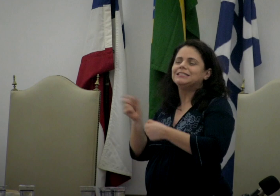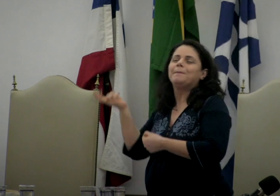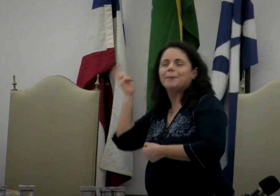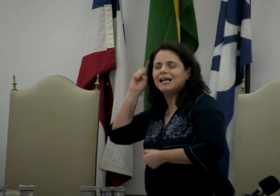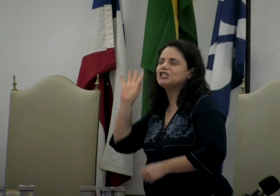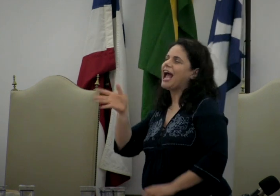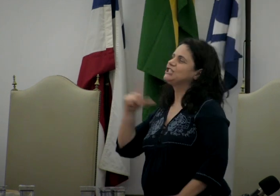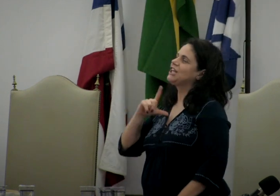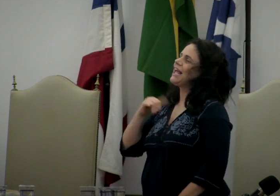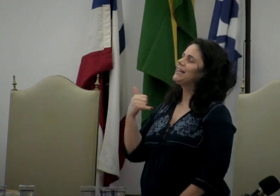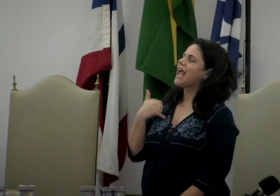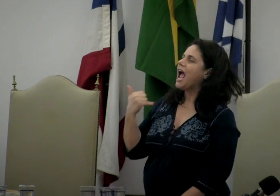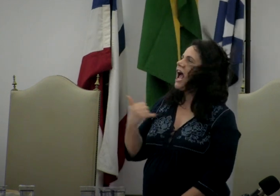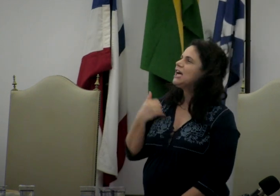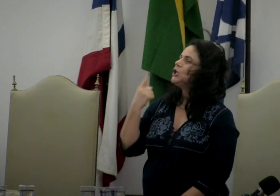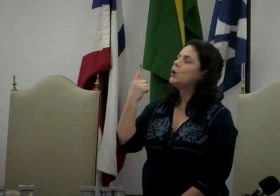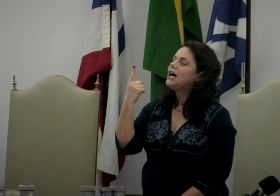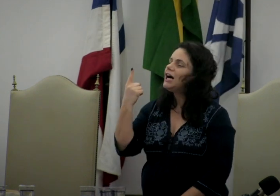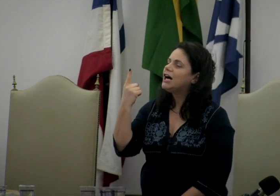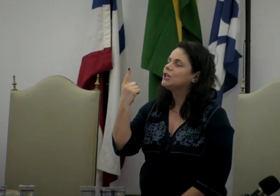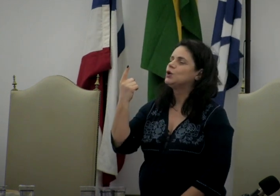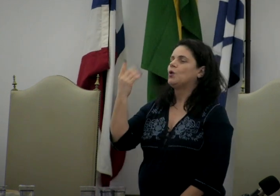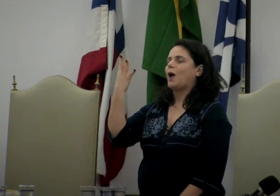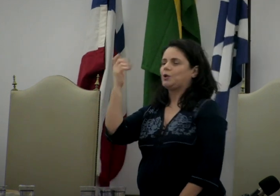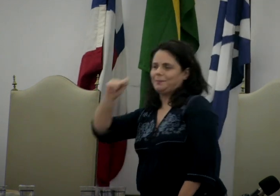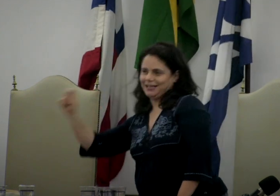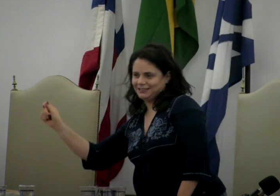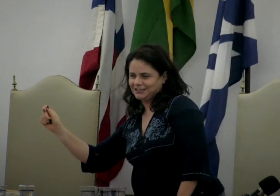Porque o menino, ele fez um implante com